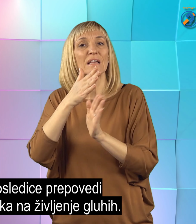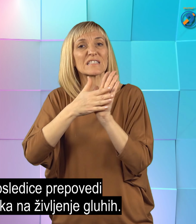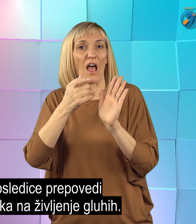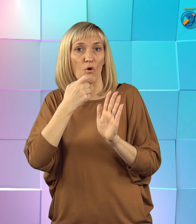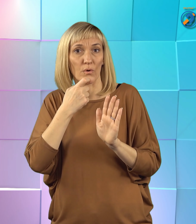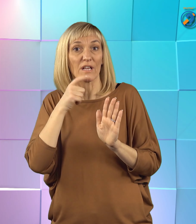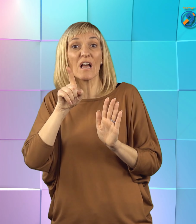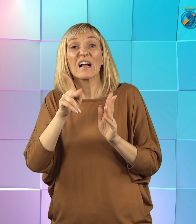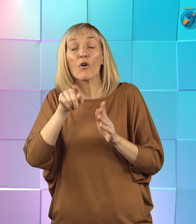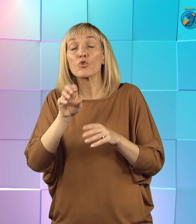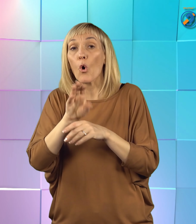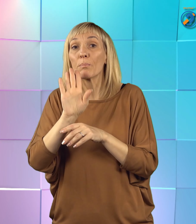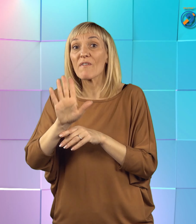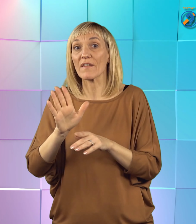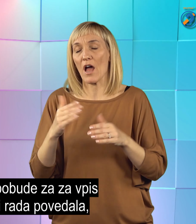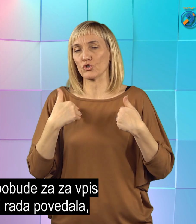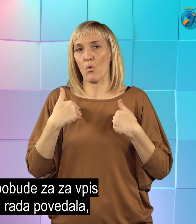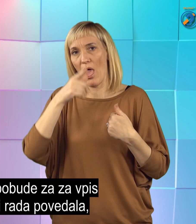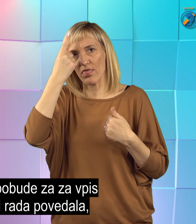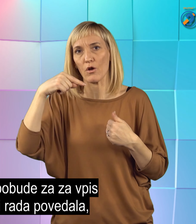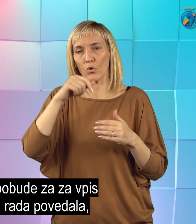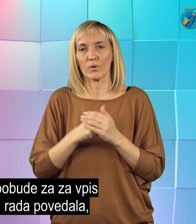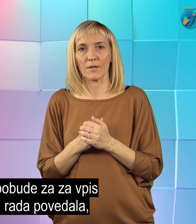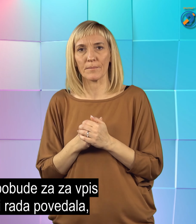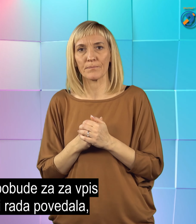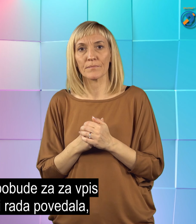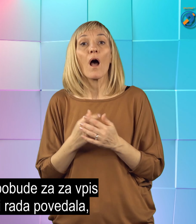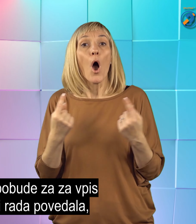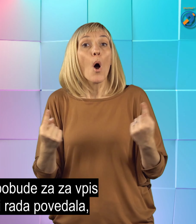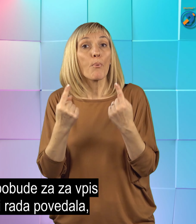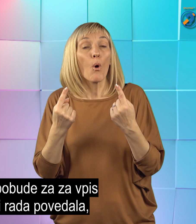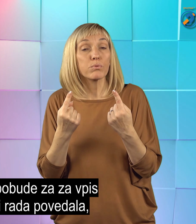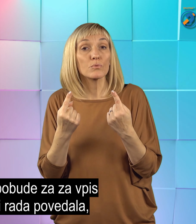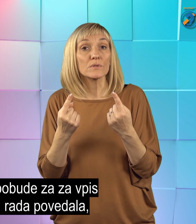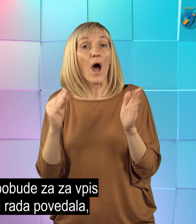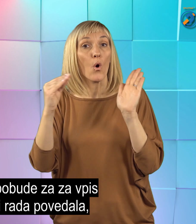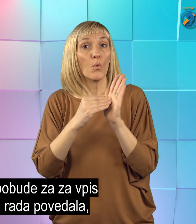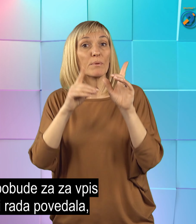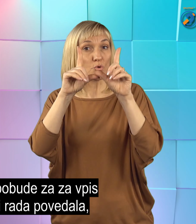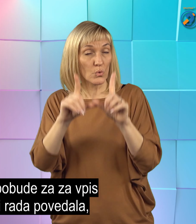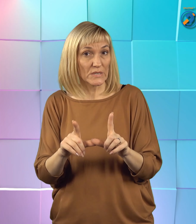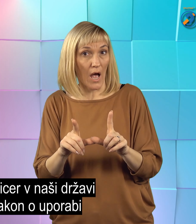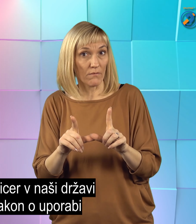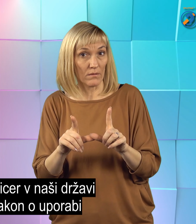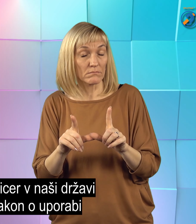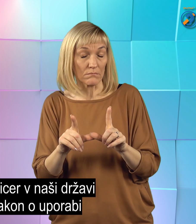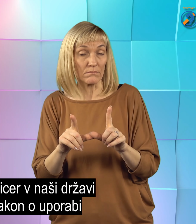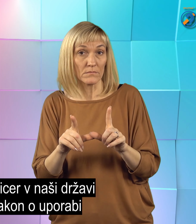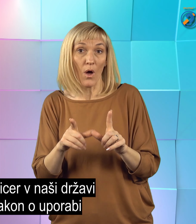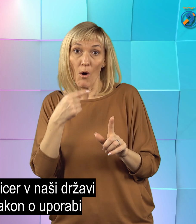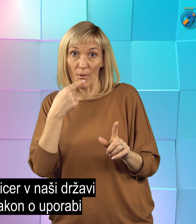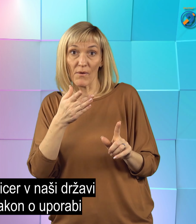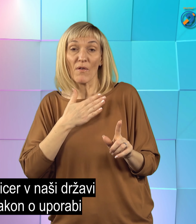gluhih. Zdaj, kar se tiče pobude za vpis v ustavo, bi rada povedala, da imamo sicer v naši